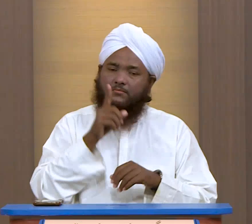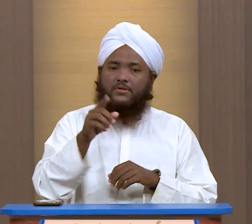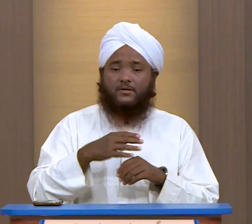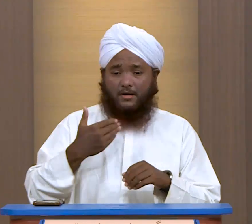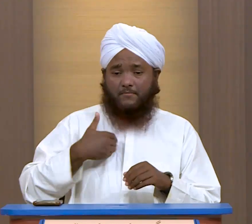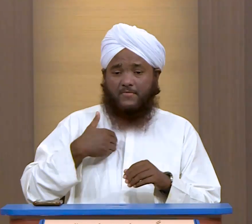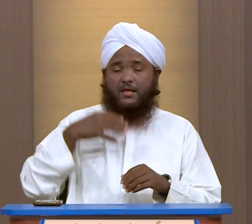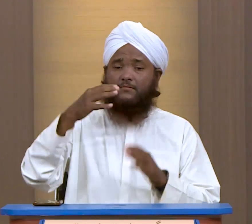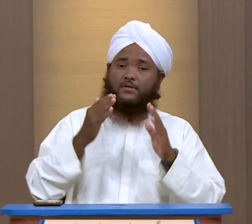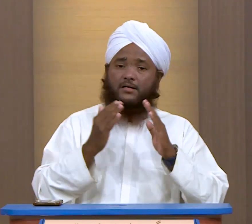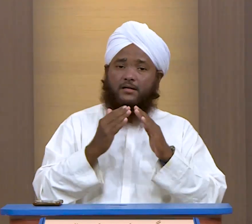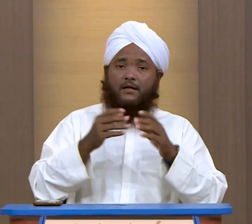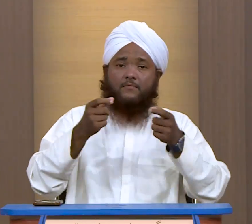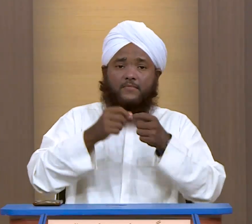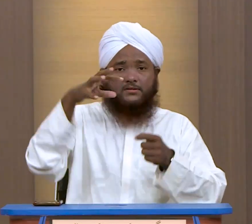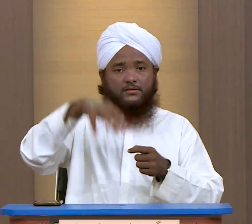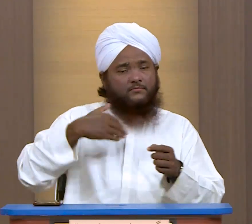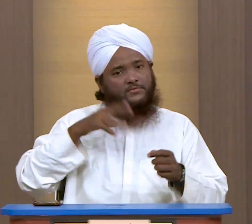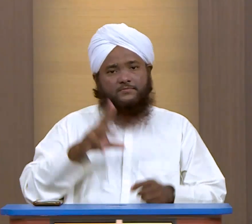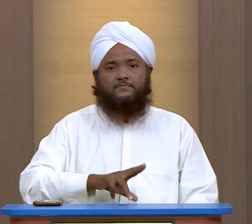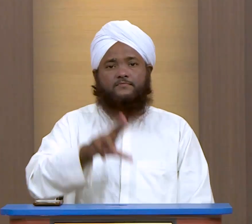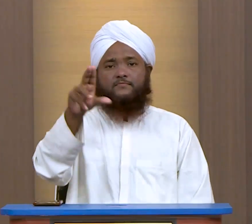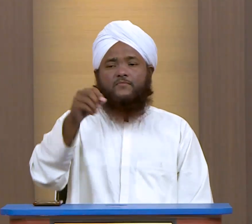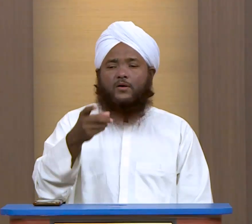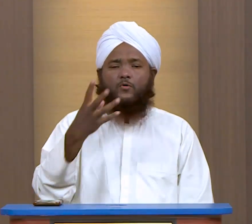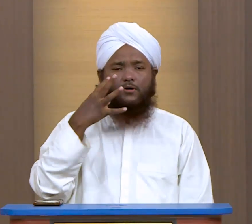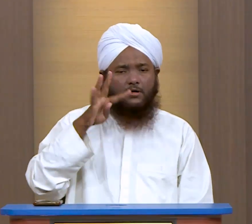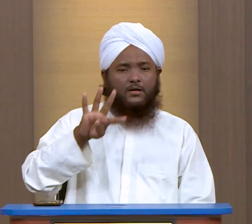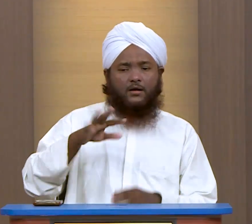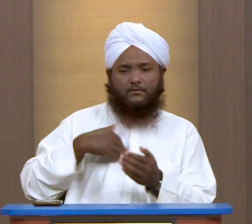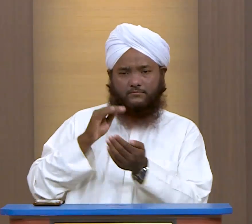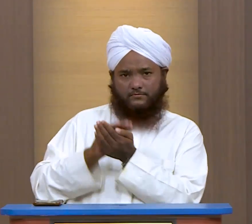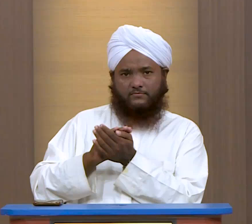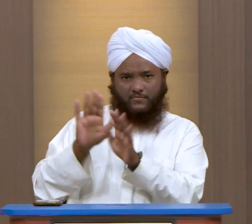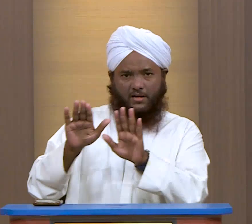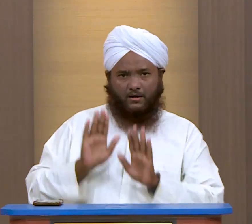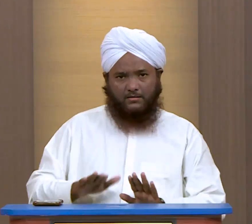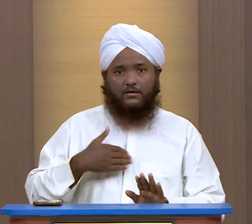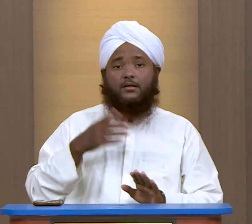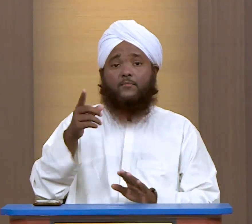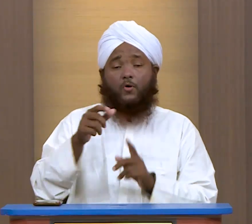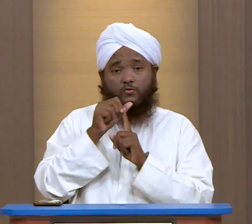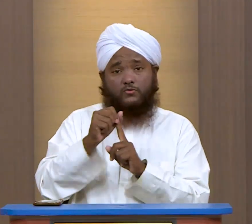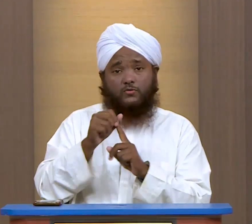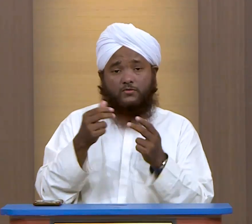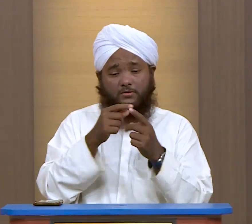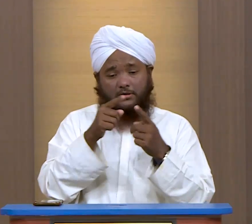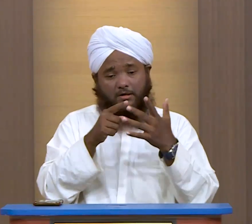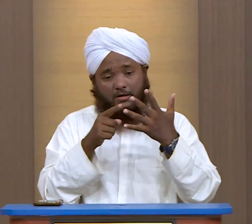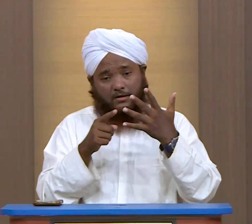اجازت طلب کی تو آپ نے فرمایا، کچھ دن ٹھہرو تاکہ میں تمہیں ان ضروری امور کے متعلق وصیت کروں کہ